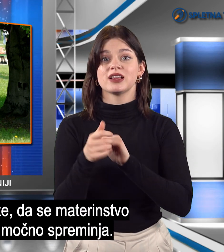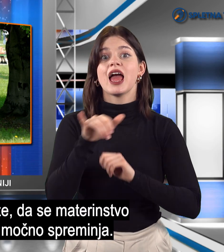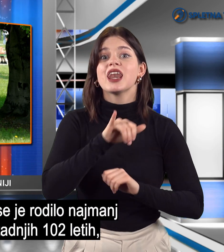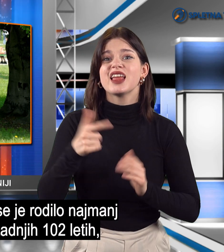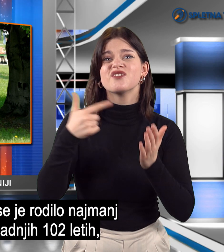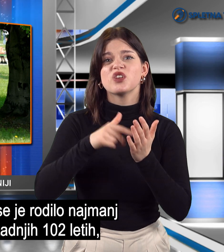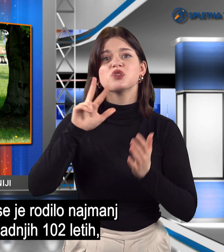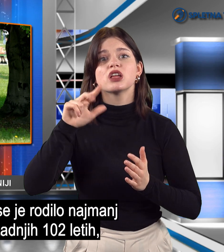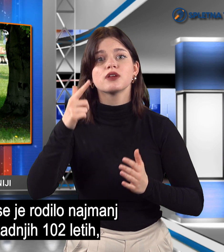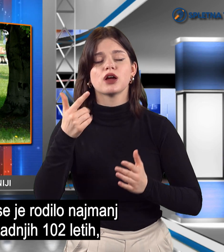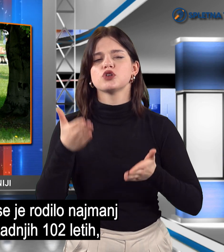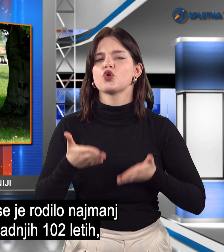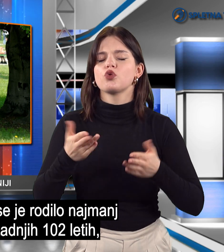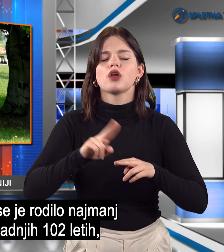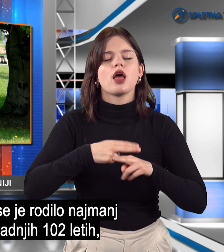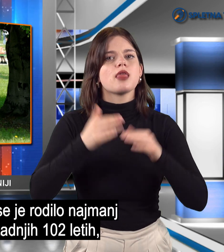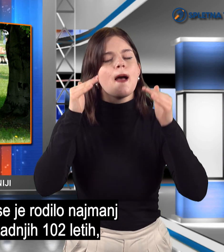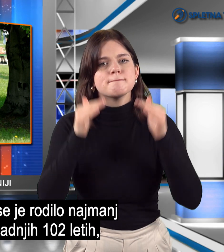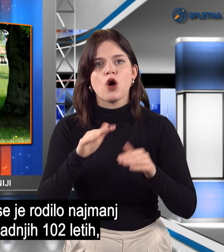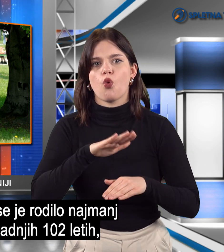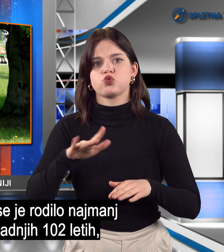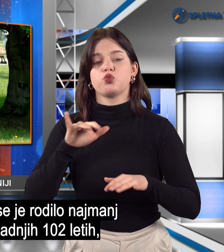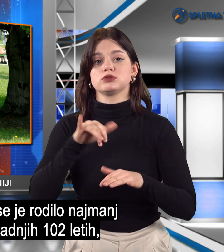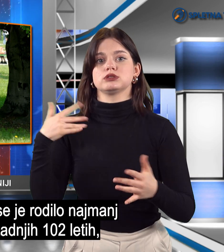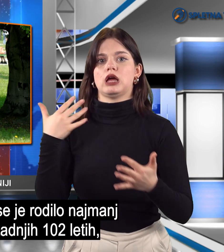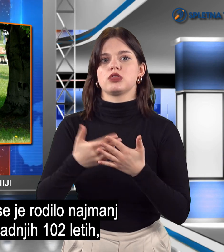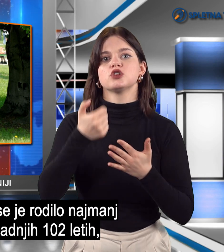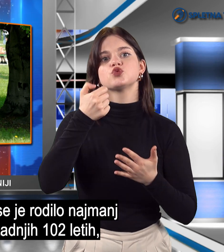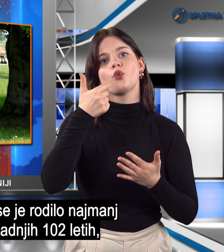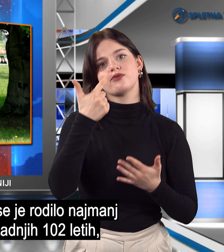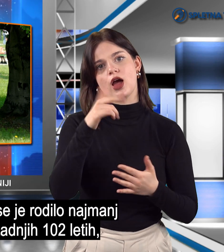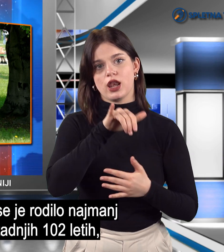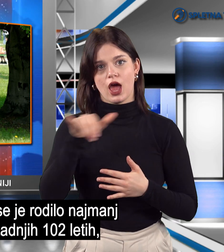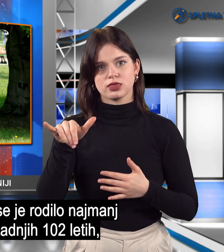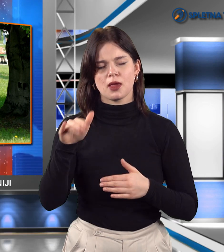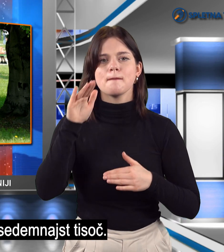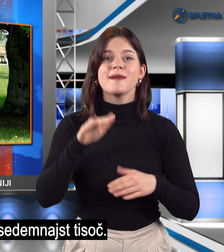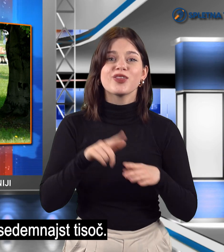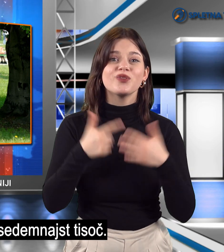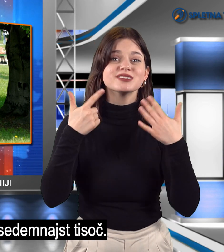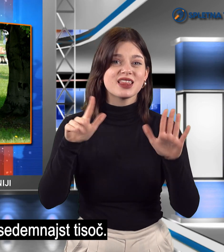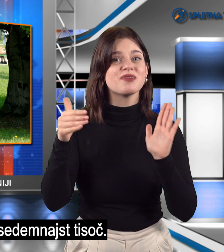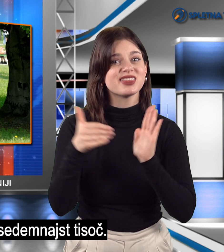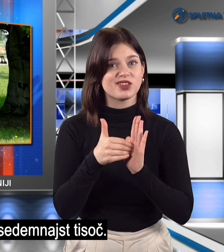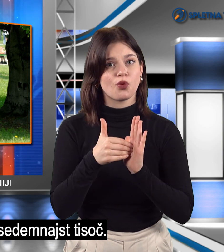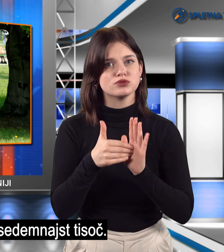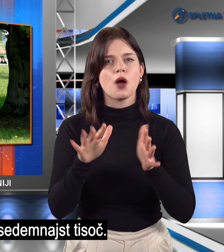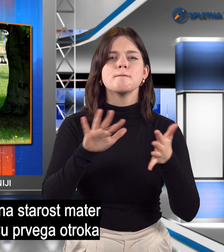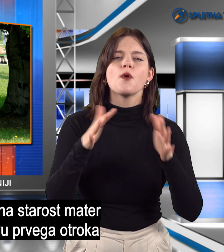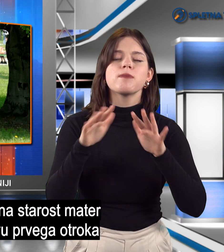Leta 2023 se je rodilo najmanj otrok v zadnjih 102 letih. Manj kot 17 tisoč.